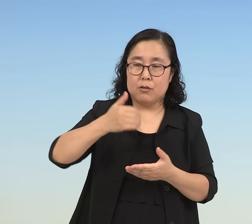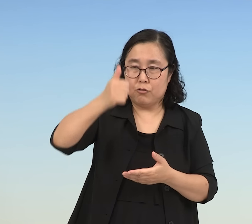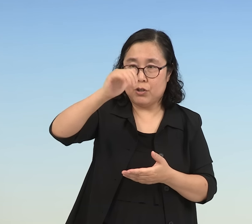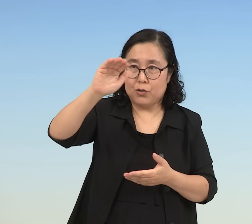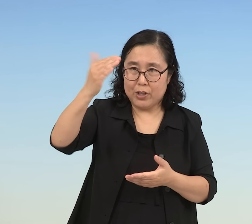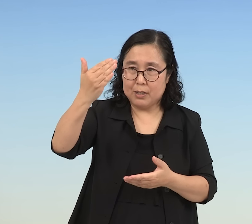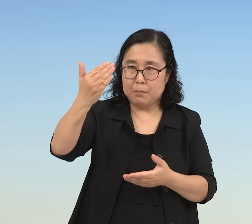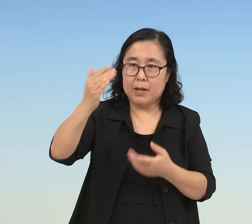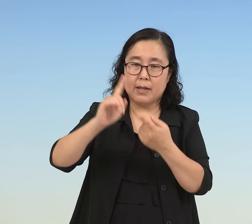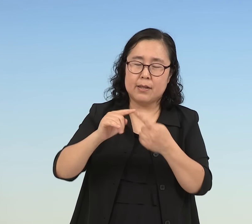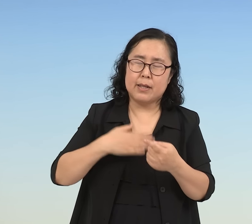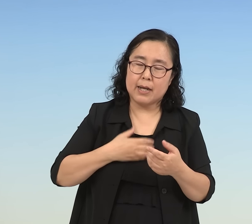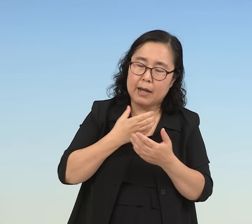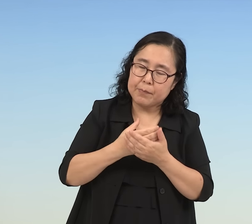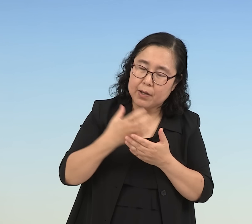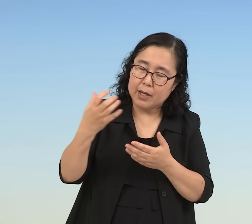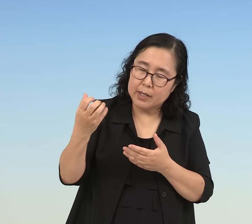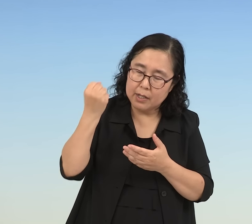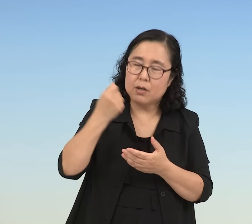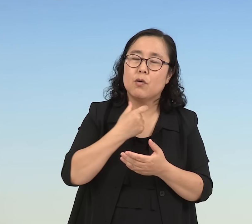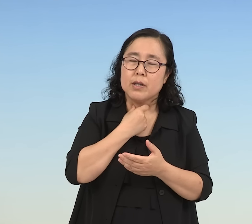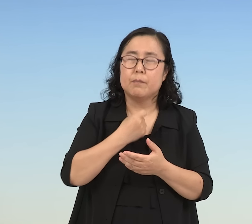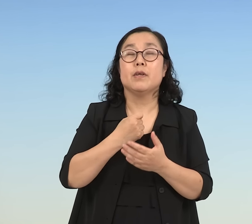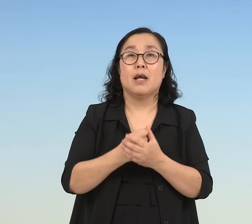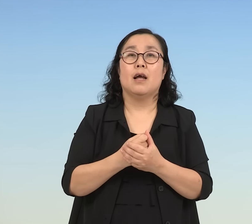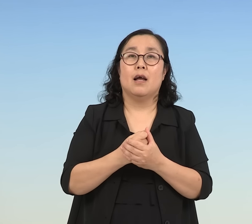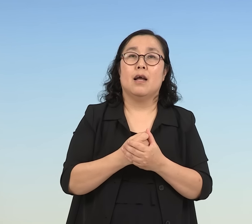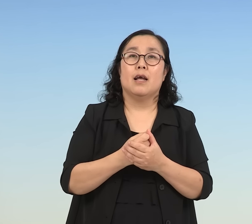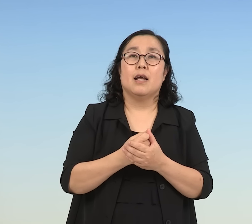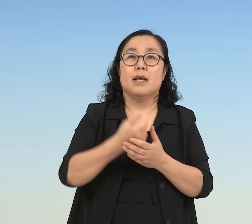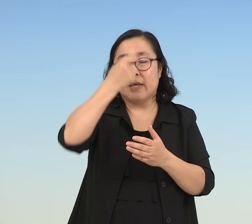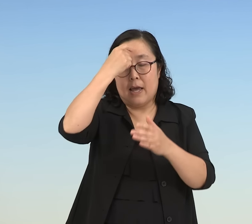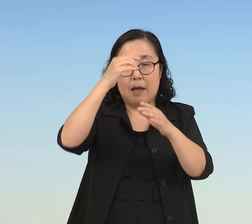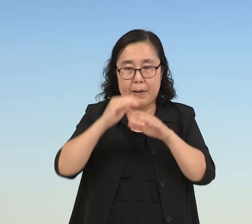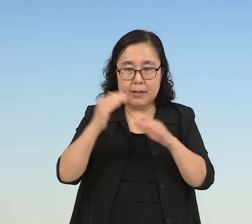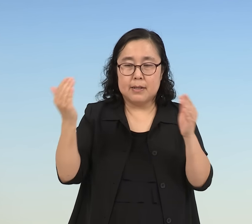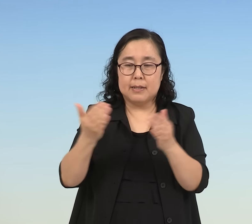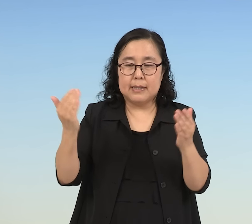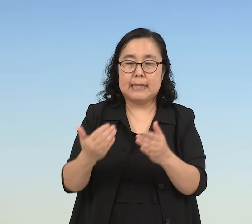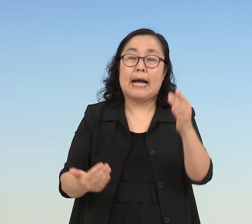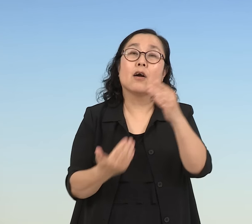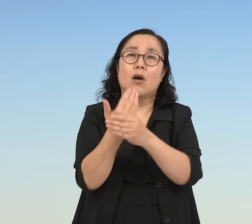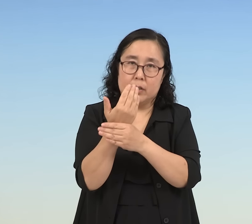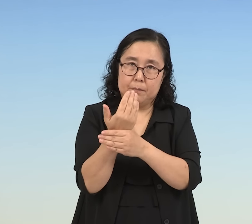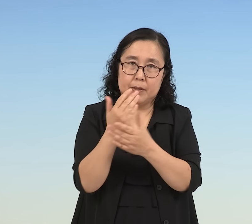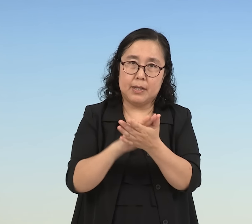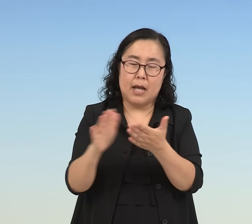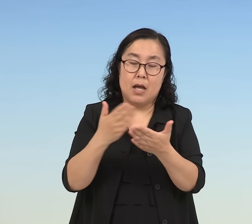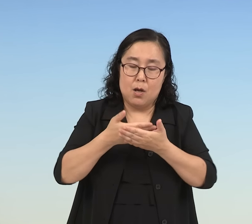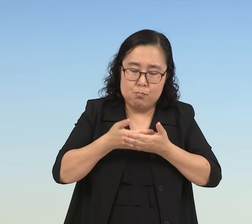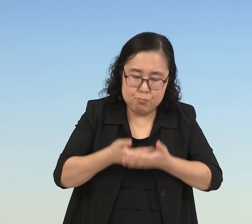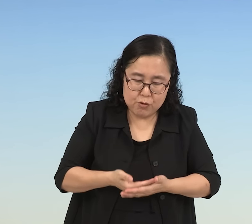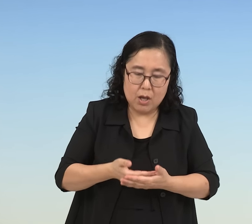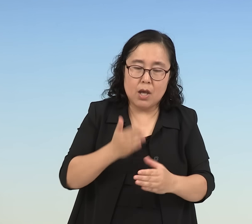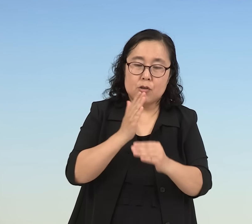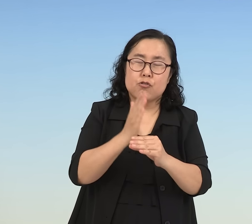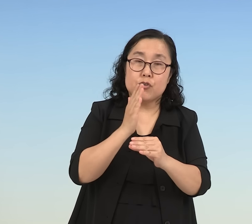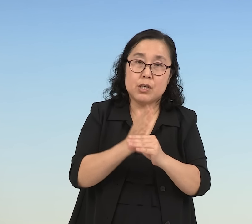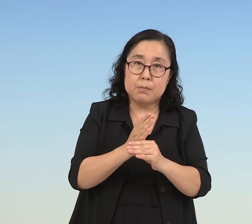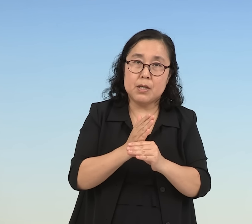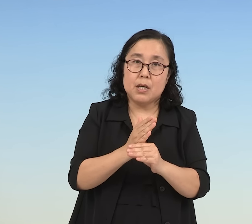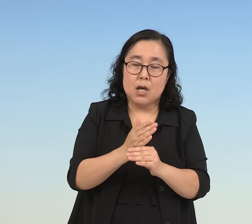되심을 오늘 감격하기 원합니다. 예배는 사건이거든요. 이 시간 그 은혜, 이 무게중심이 옮겨지는